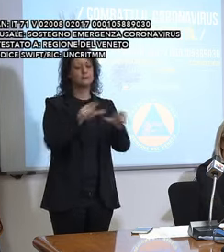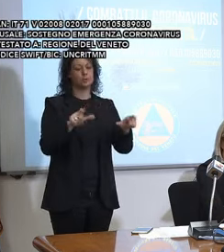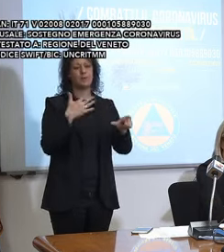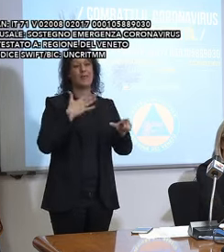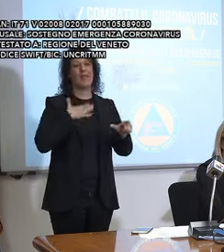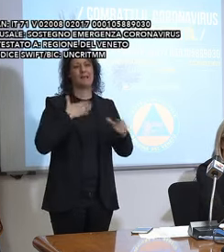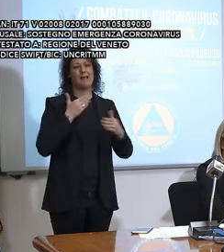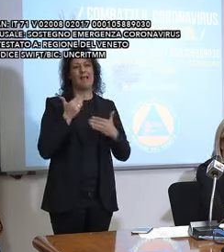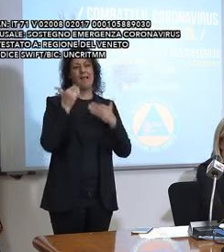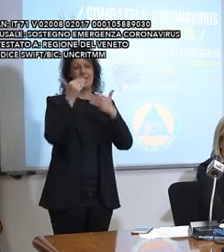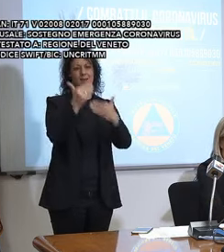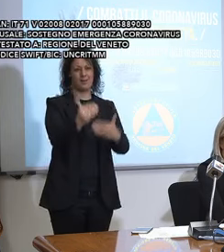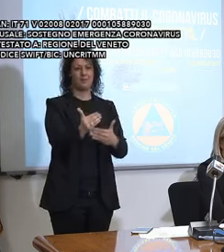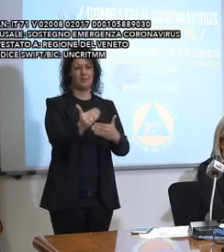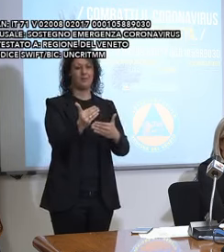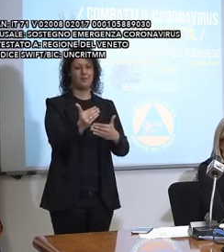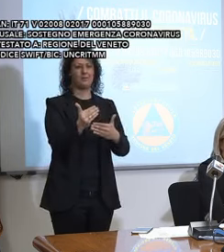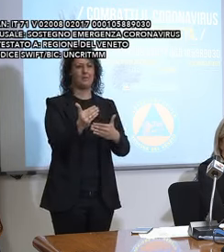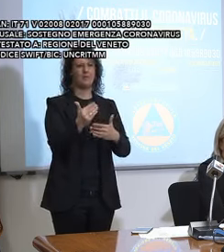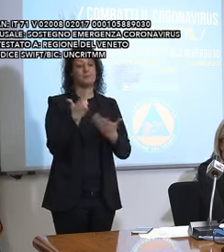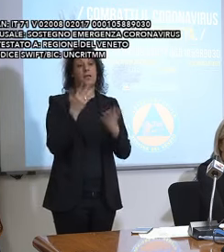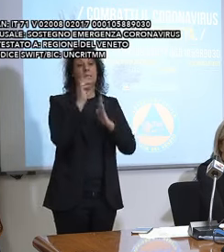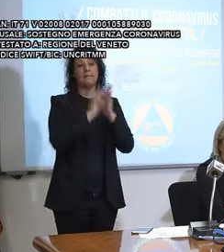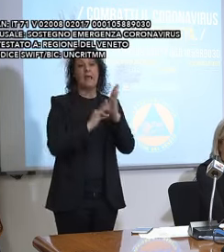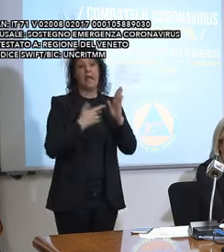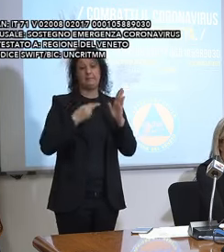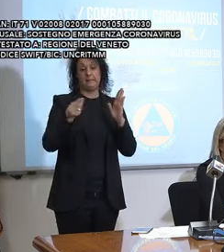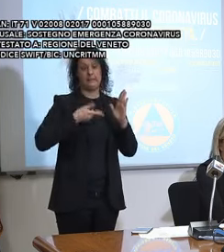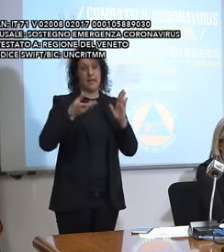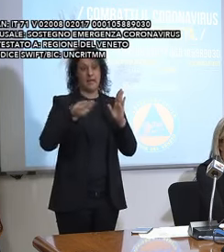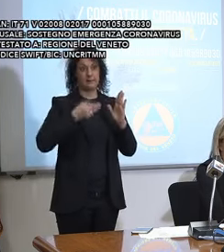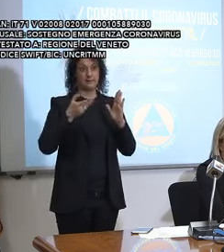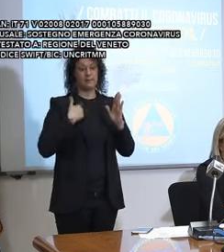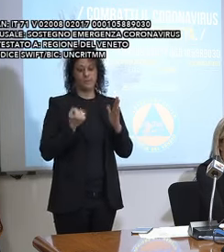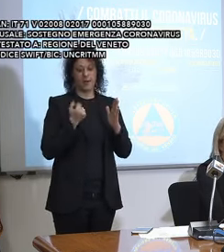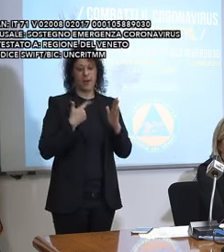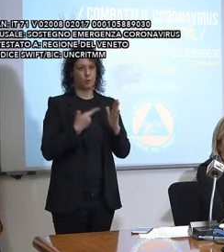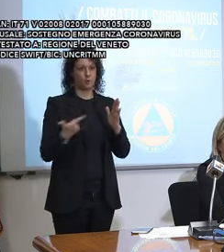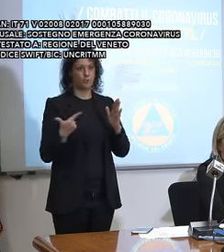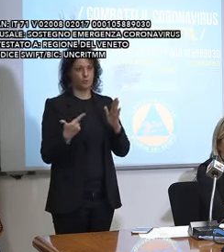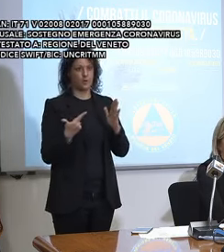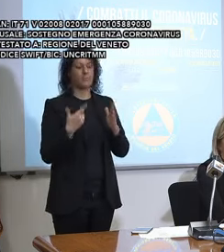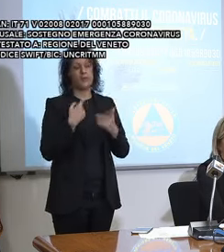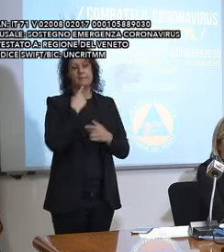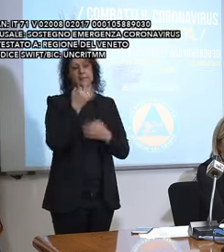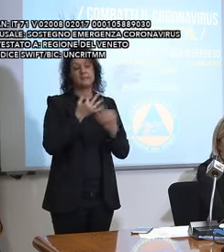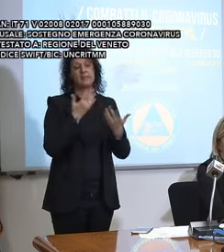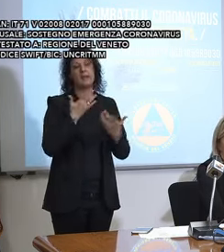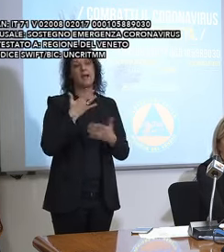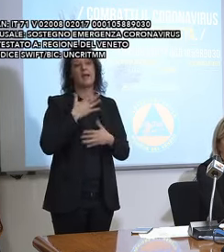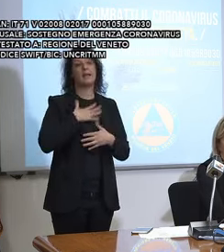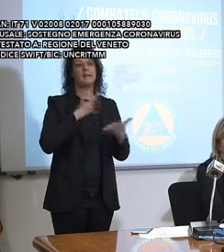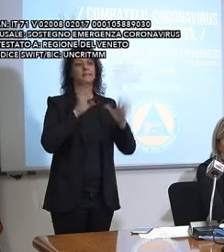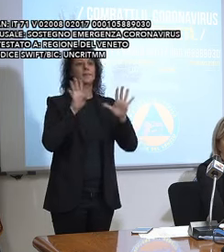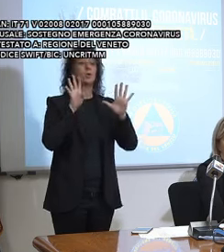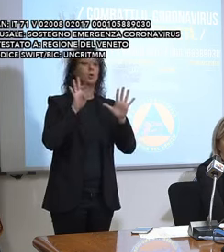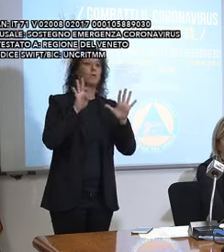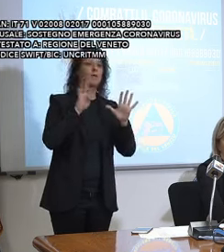perché abbiamo visto, cioè almeno alcuni dati che mi erano stati dati, adesso non ce li ho sotto mano, ma parlavo comunque di persone sempre sui 90